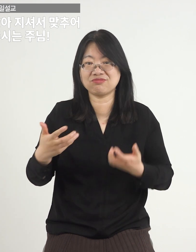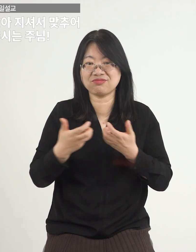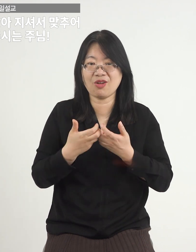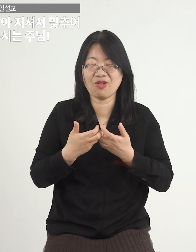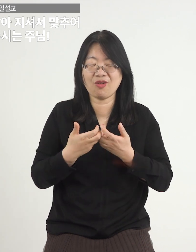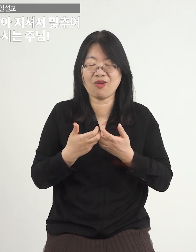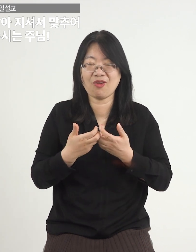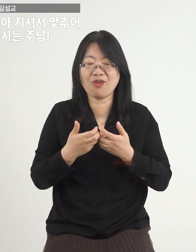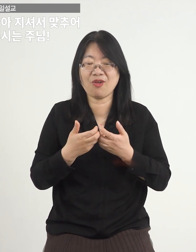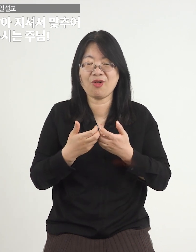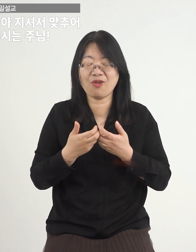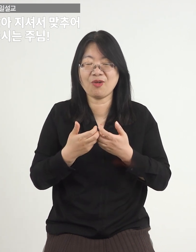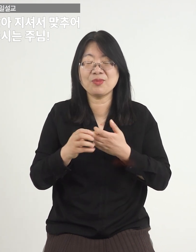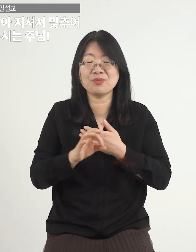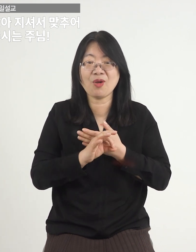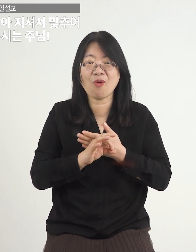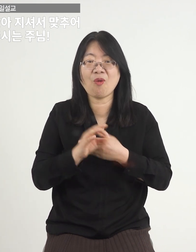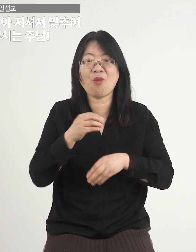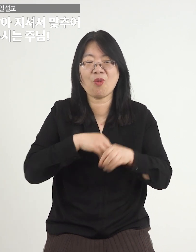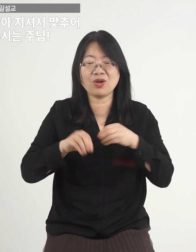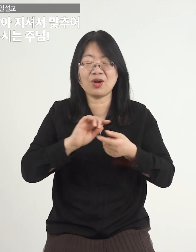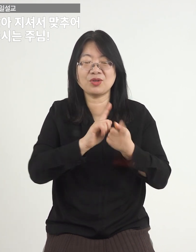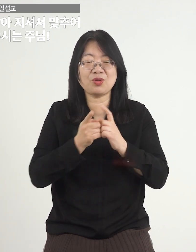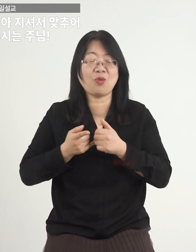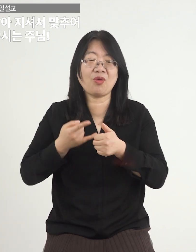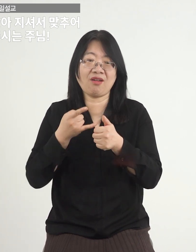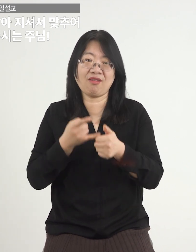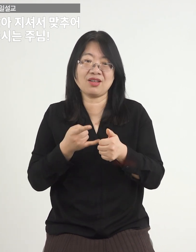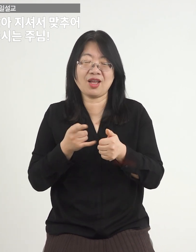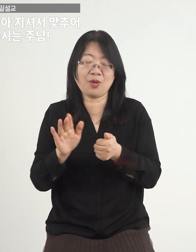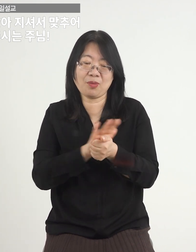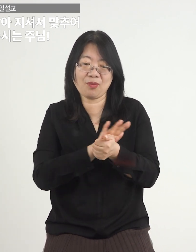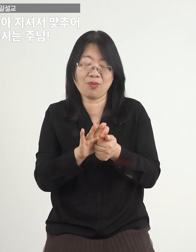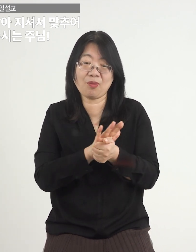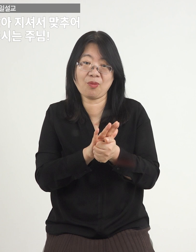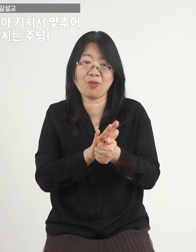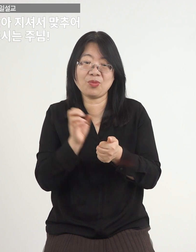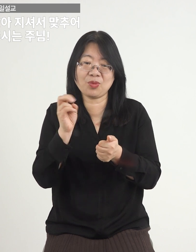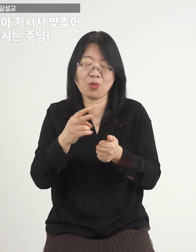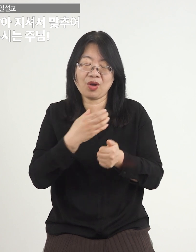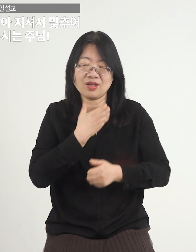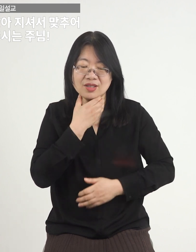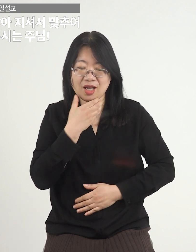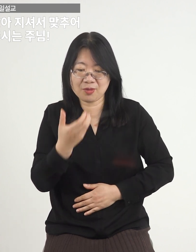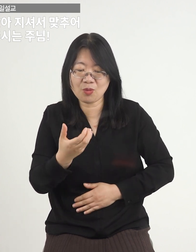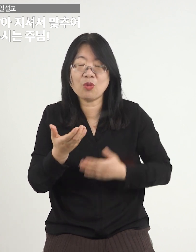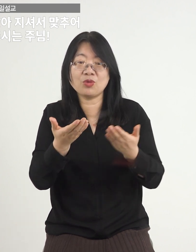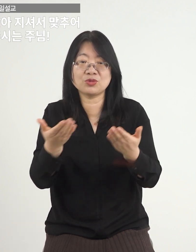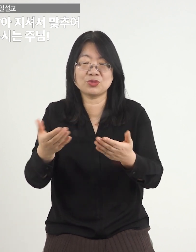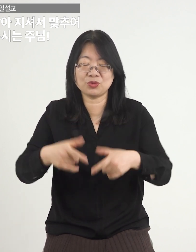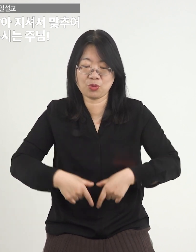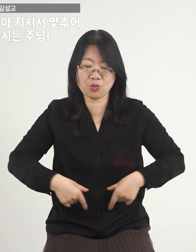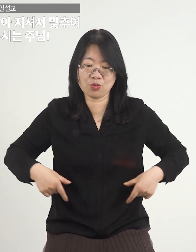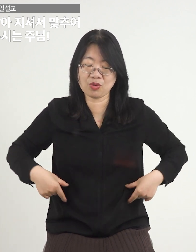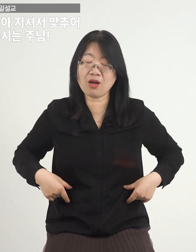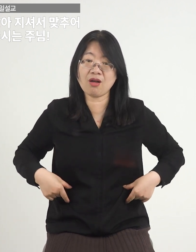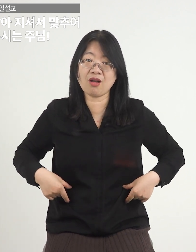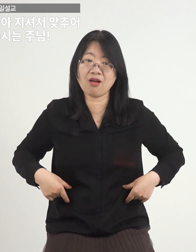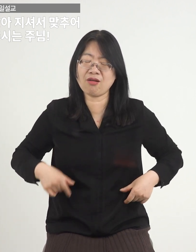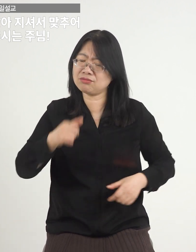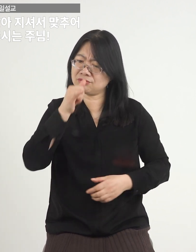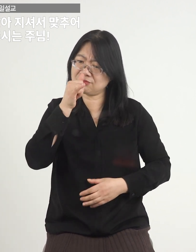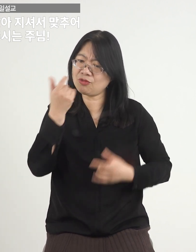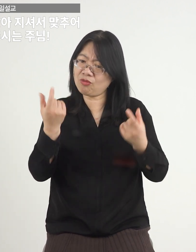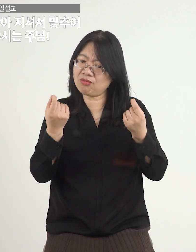풍부해지고 넉넉해지면 더 서로에게 배려와 양보와 너그러움이